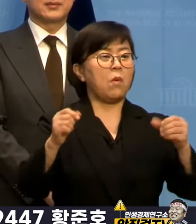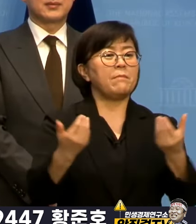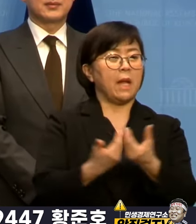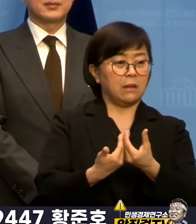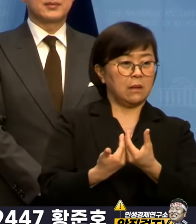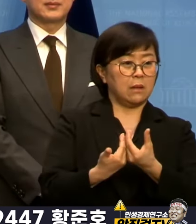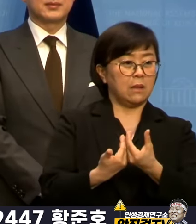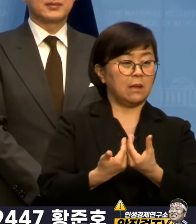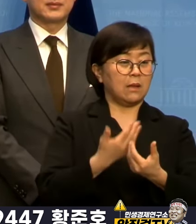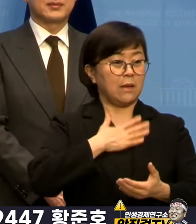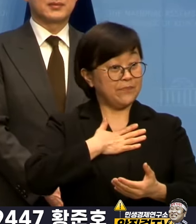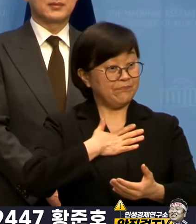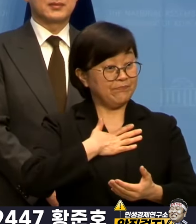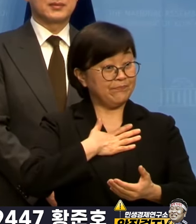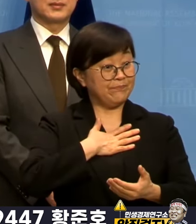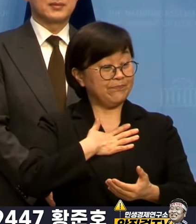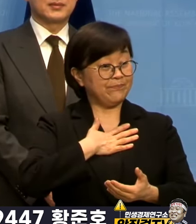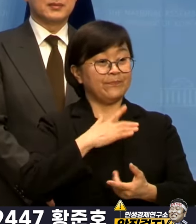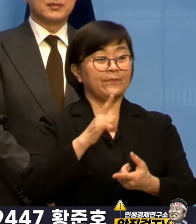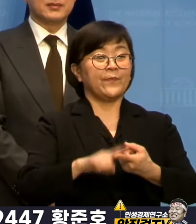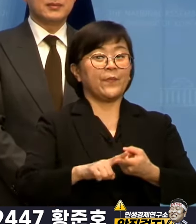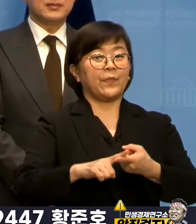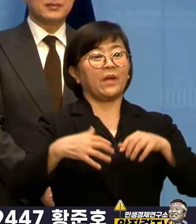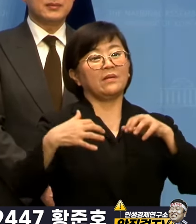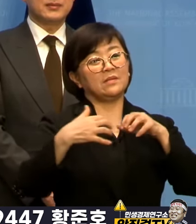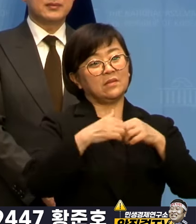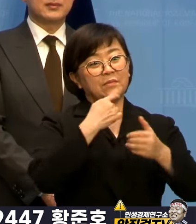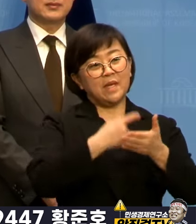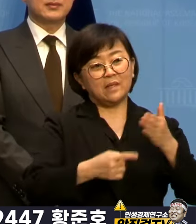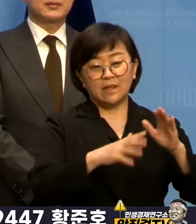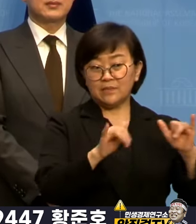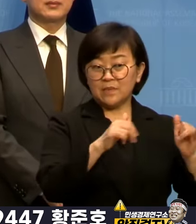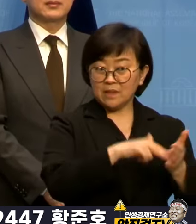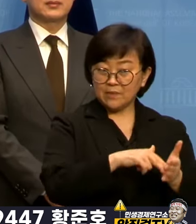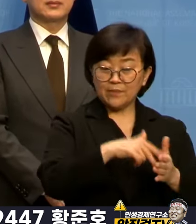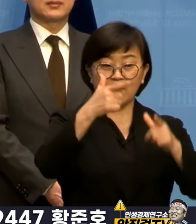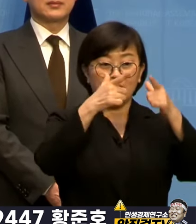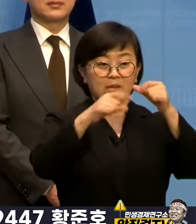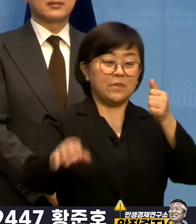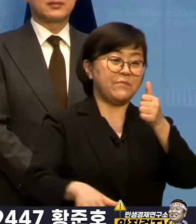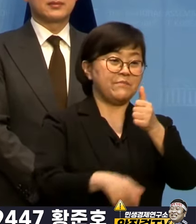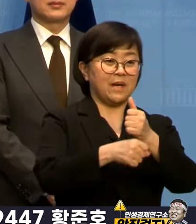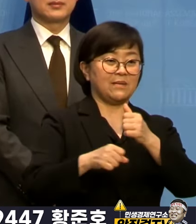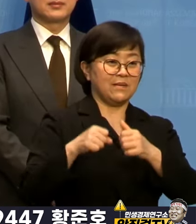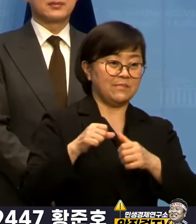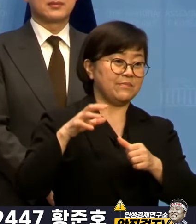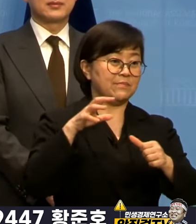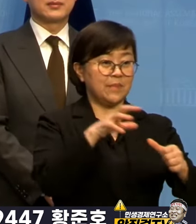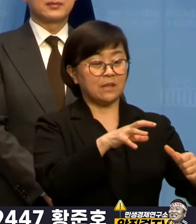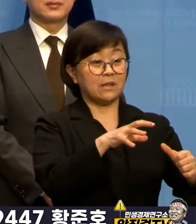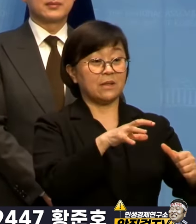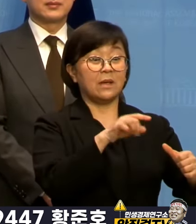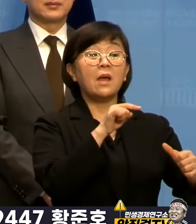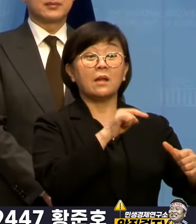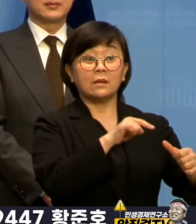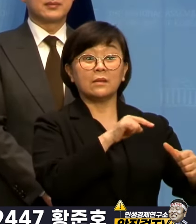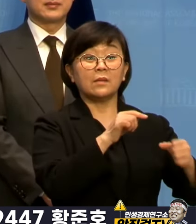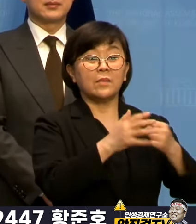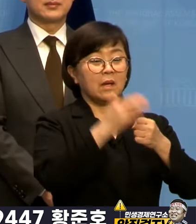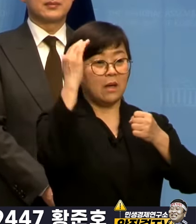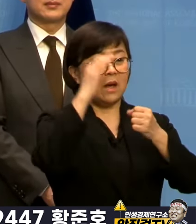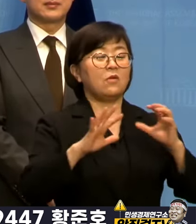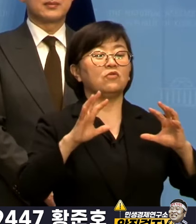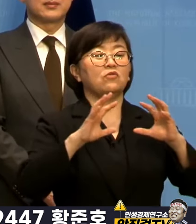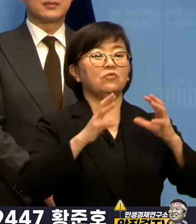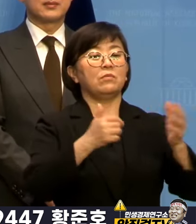반일감정을 당연히 이것은 전쟁 피해자로서 또 시민 제국주의 시민 피해자로서